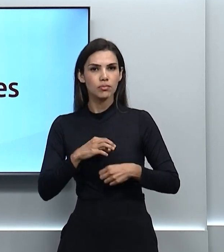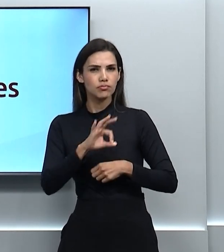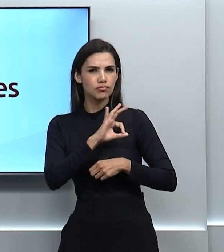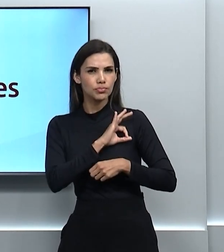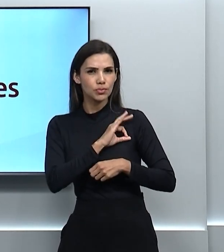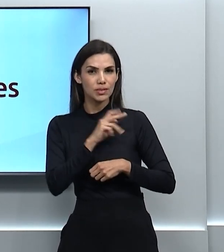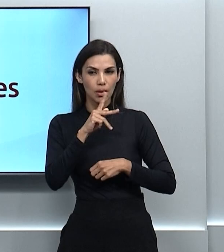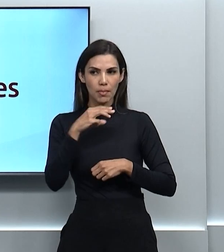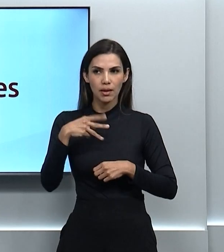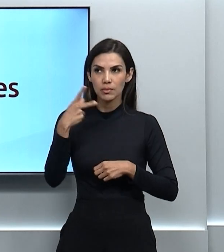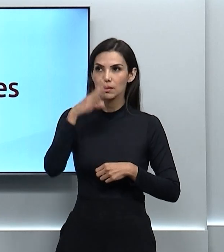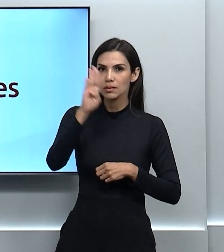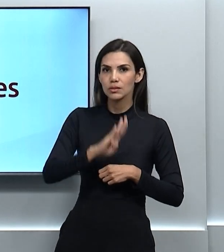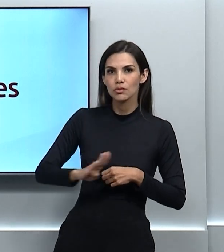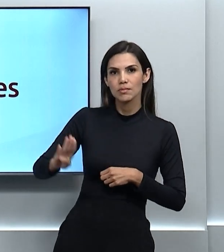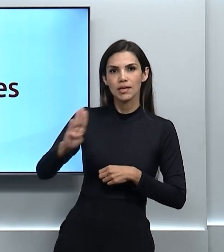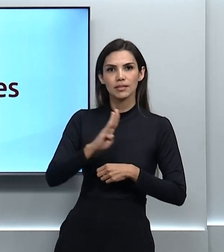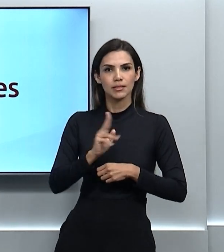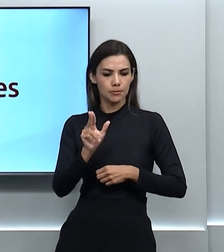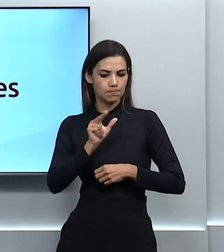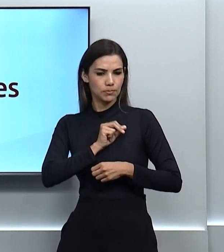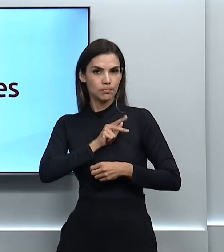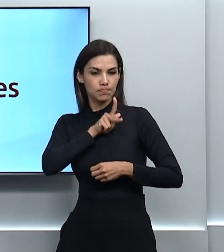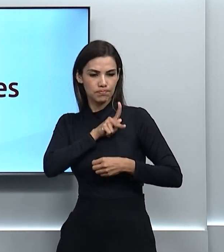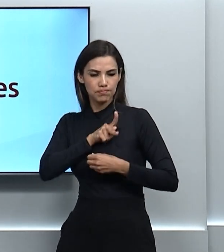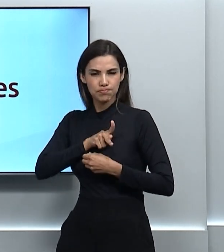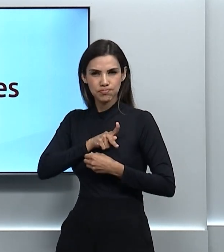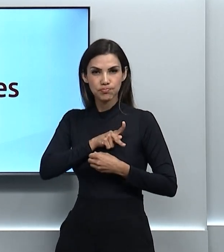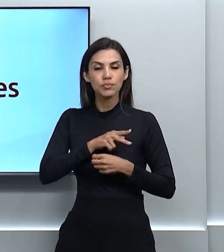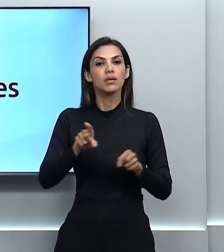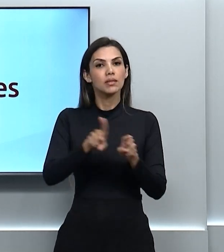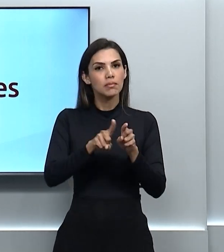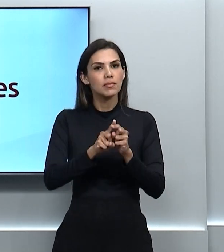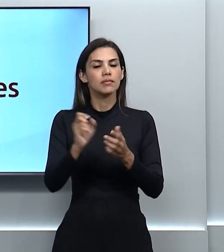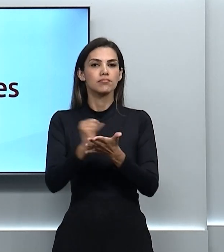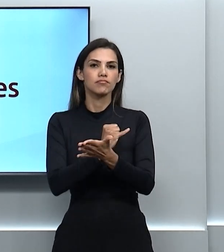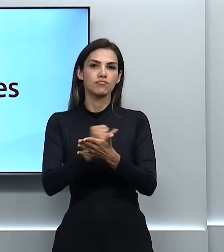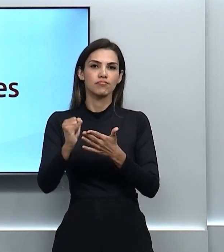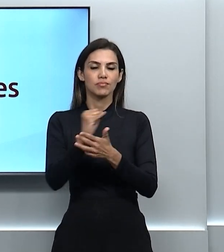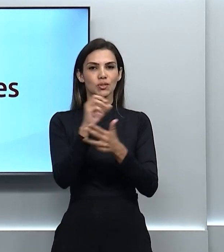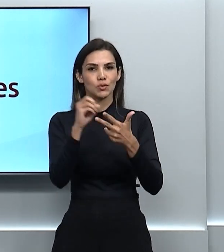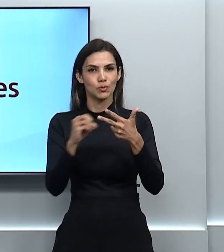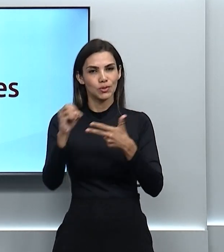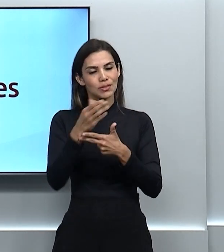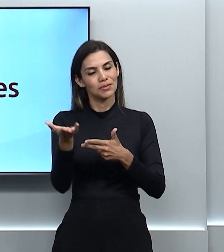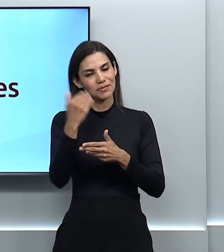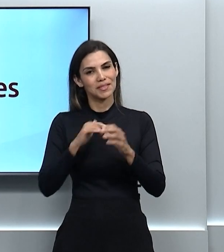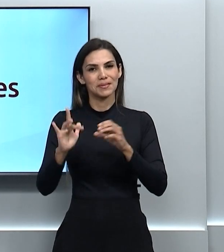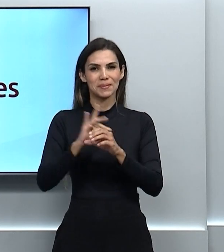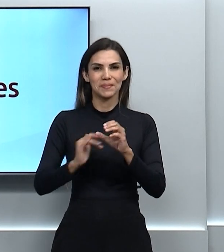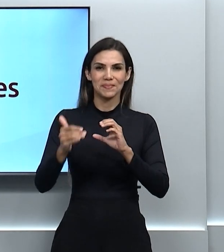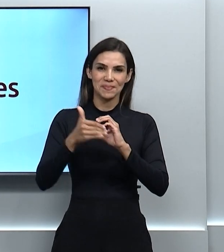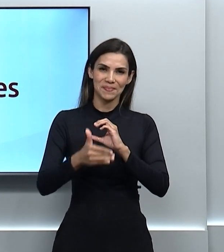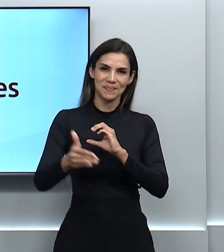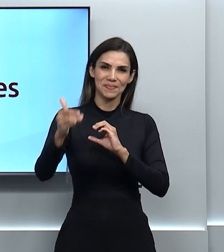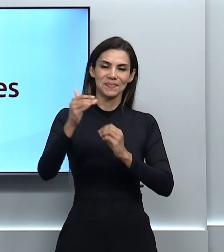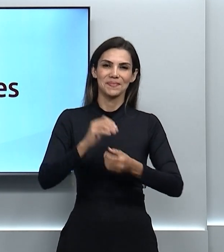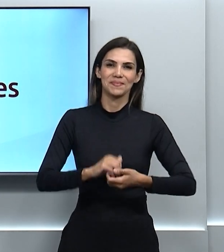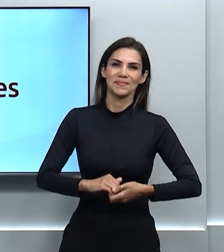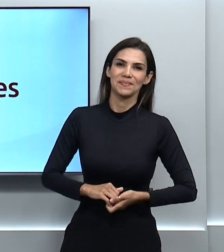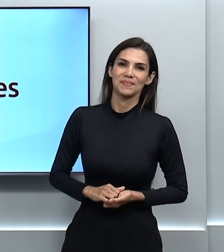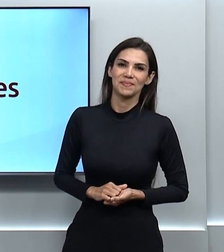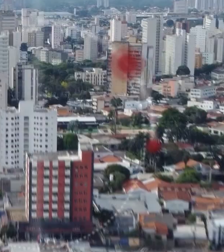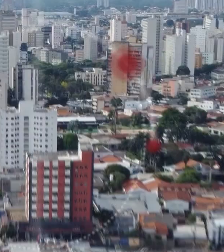militares no Brasil. E também sobre as inscrições para o SISU. Vem com a gente, o programa está só começando.